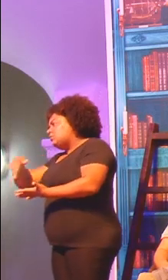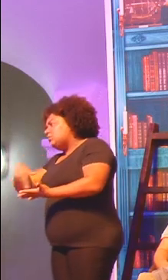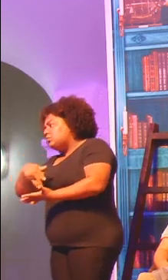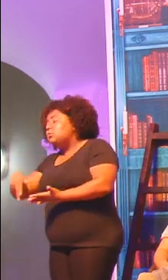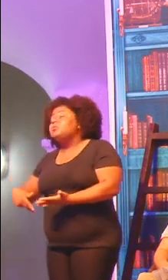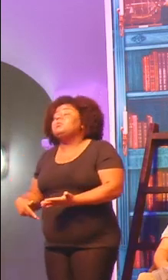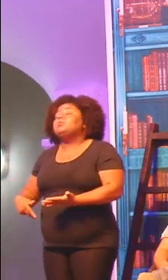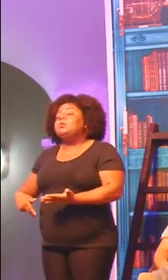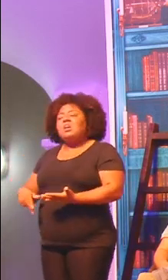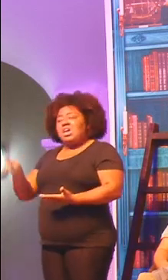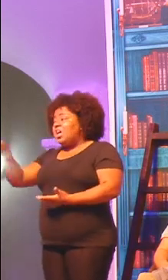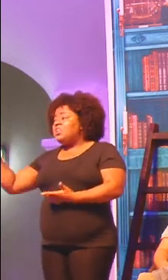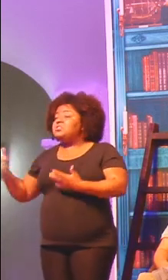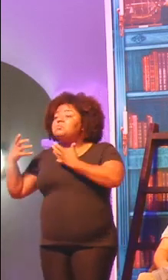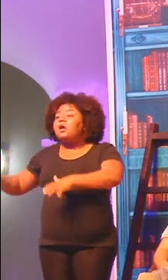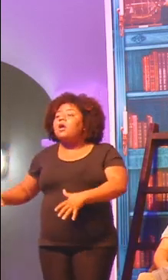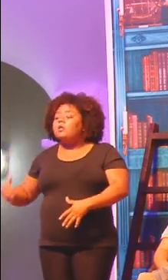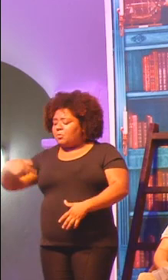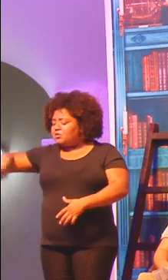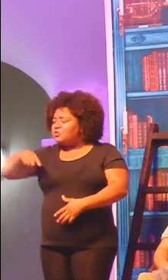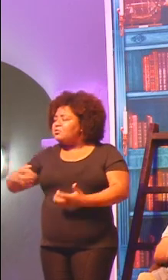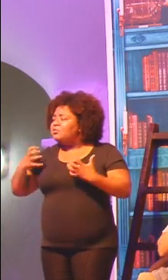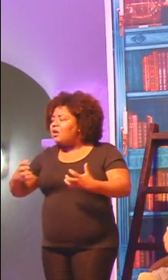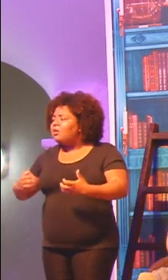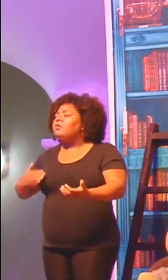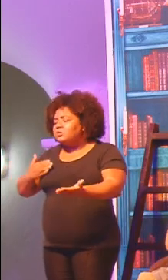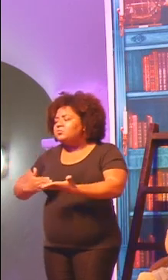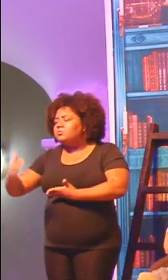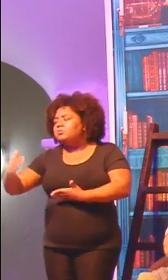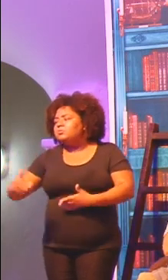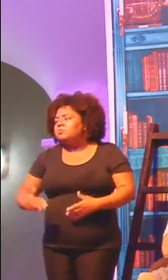porque isso eles não querem, mas a gente quer e a gente vai.